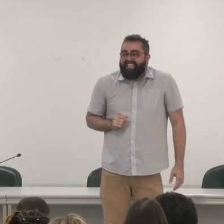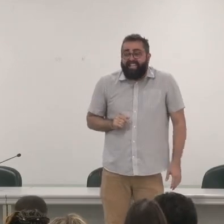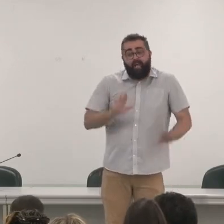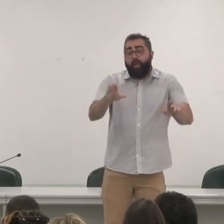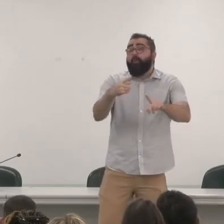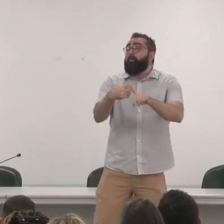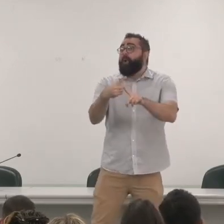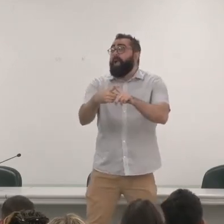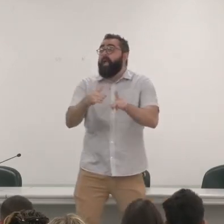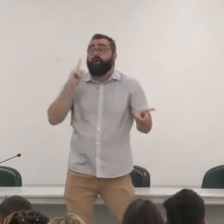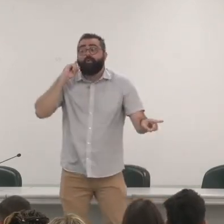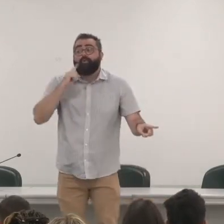possuem?